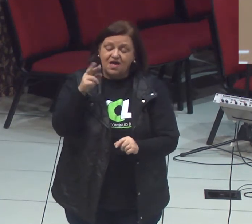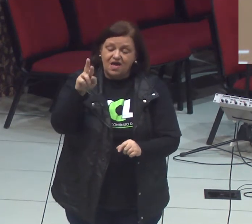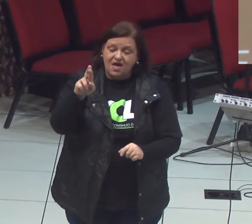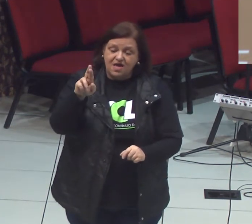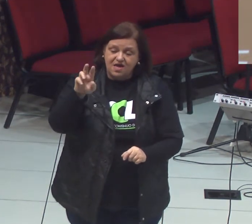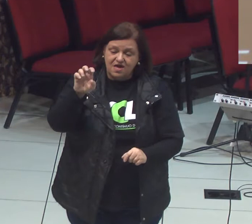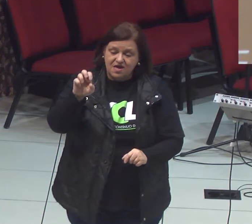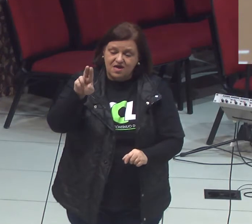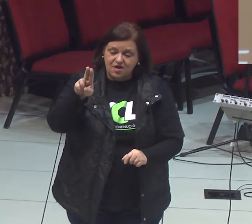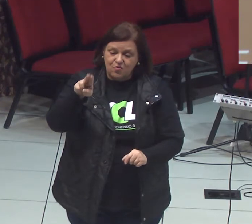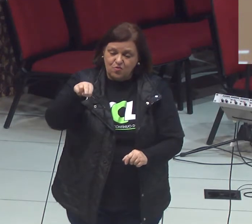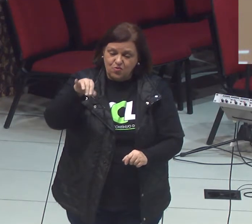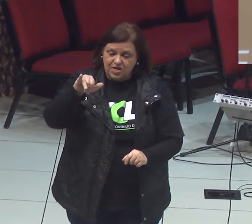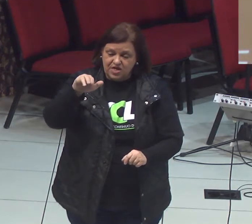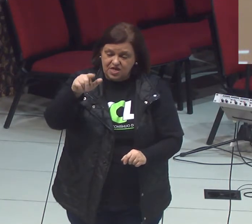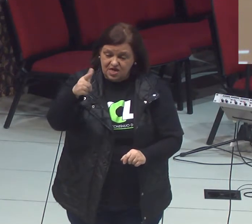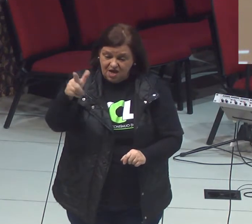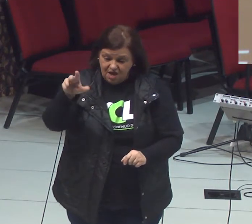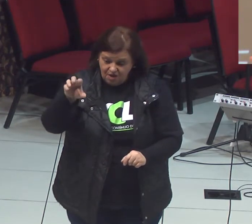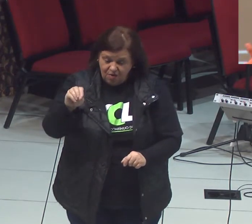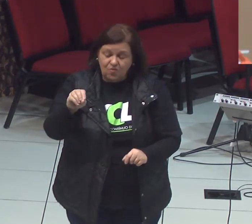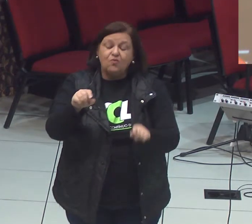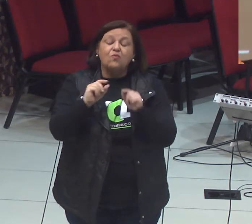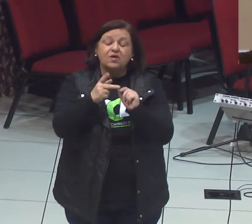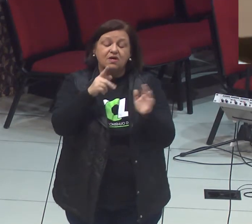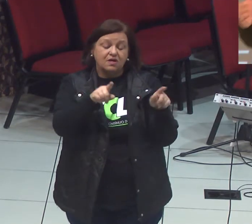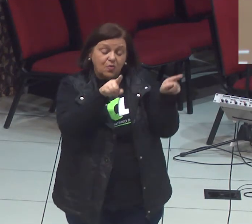10, 25, que também diz: não deixemos de